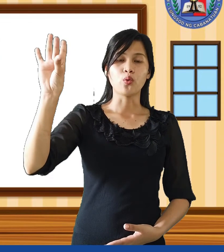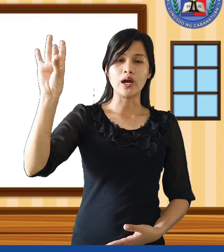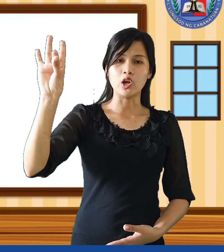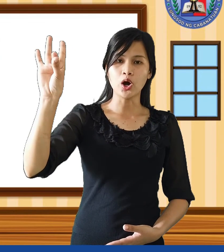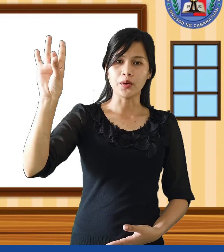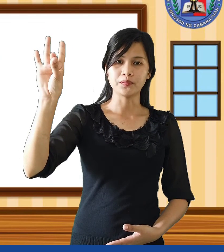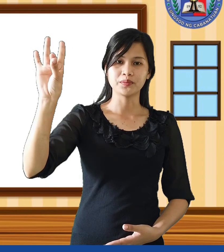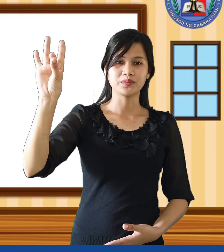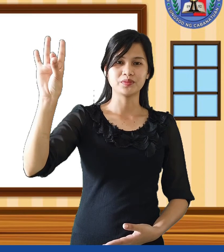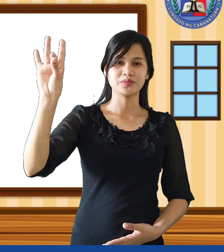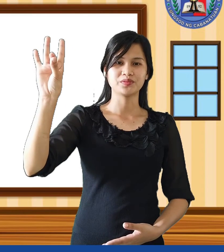7. 8.